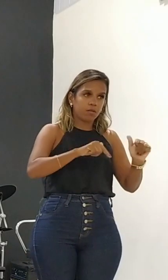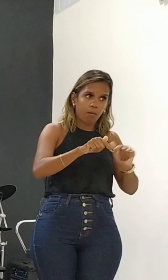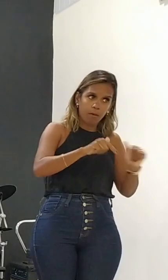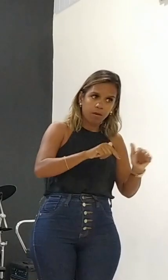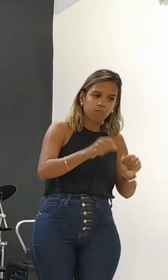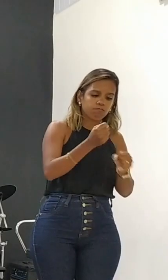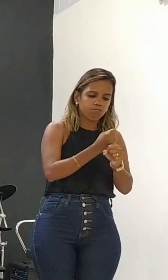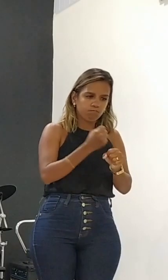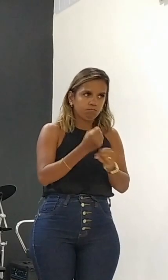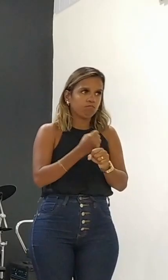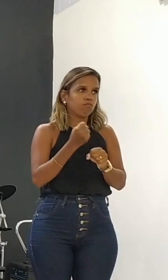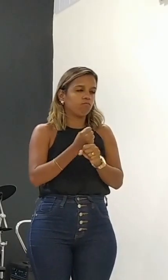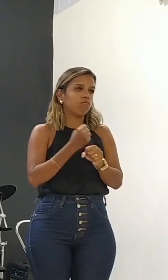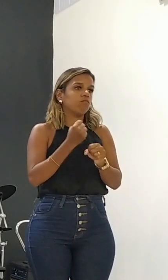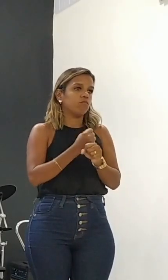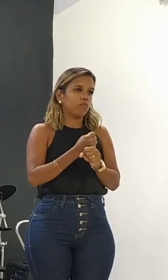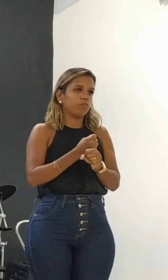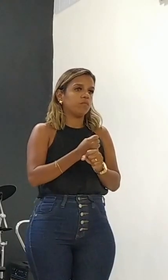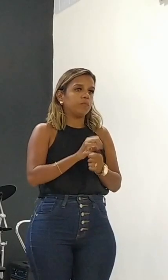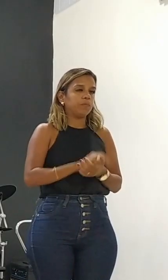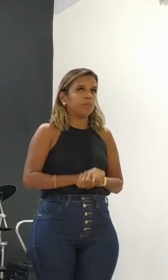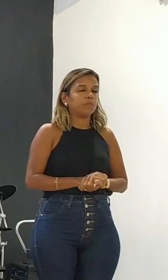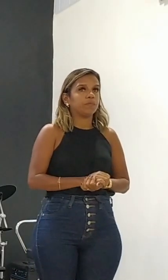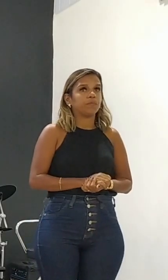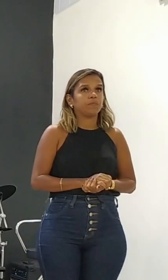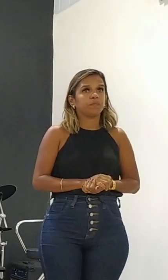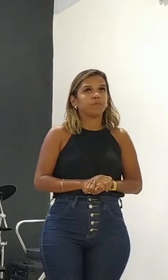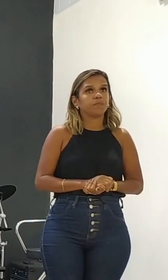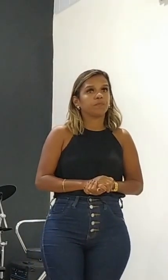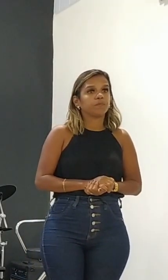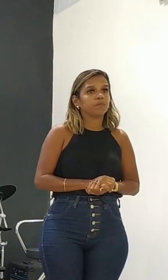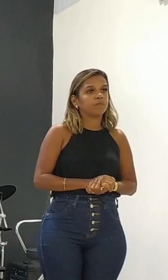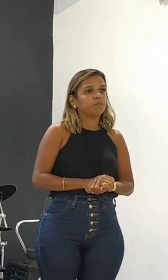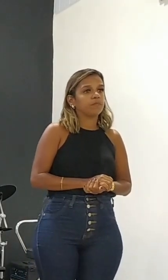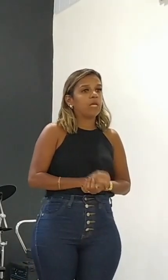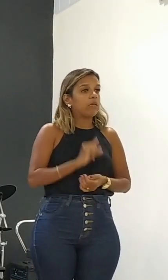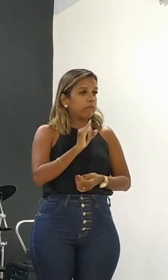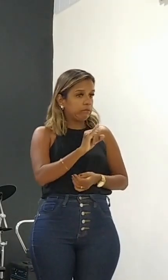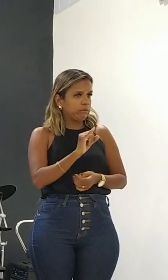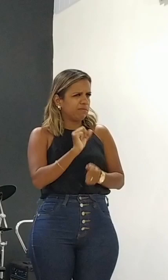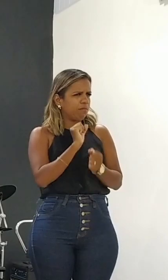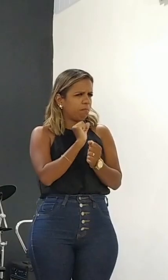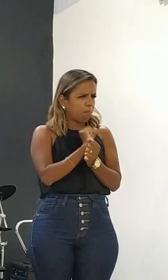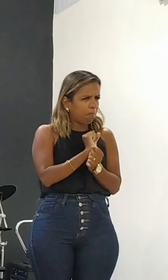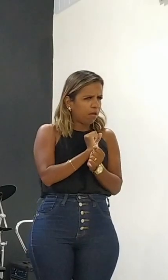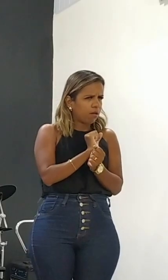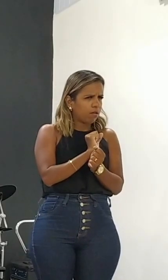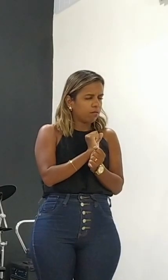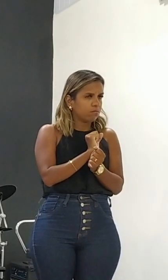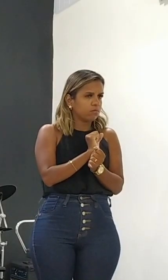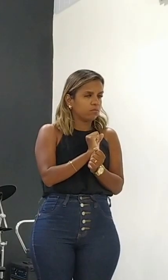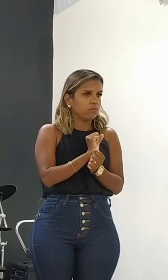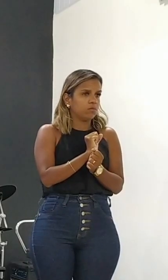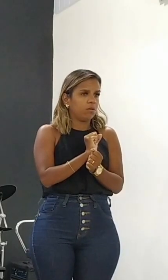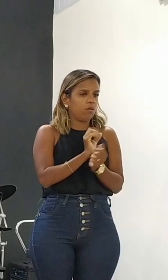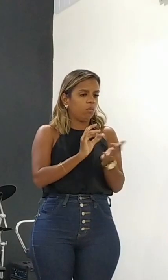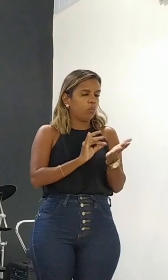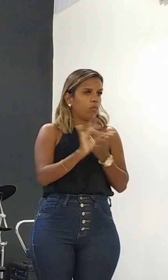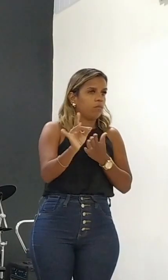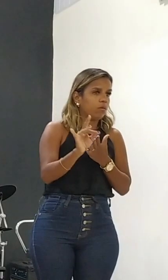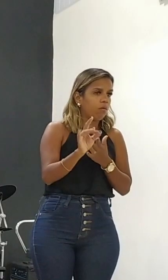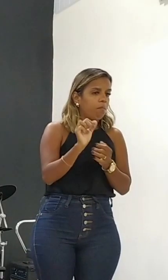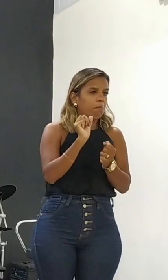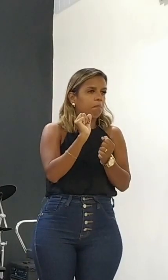um voltou àquilo que estava fazendo. Se você está parado, se o inimigo te